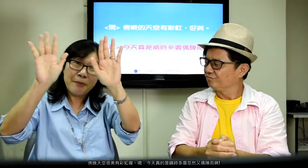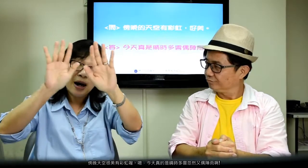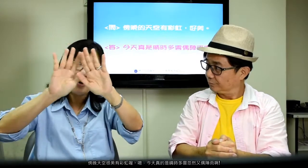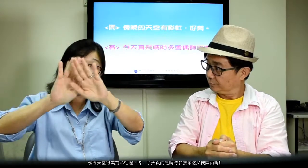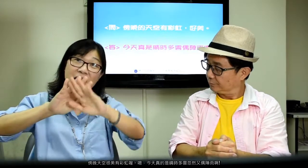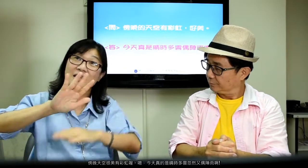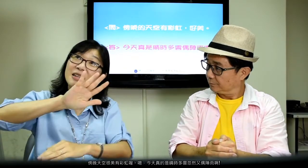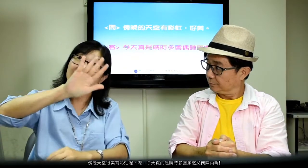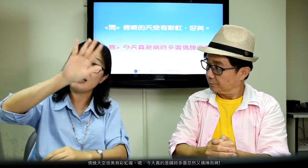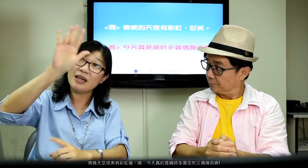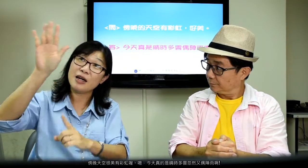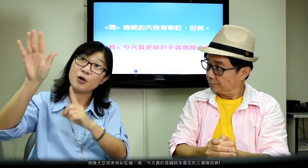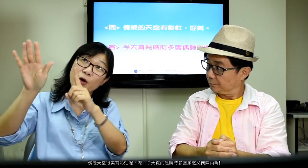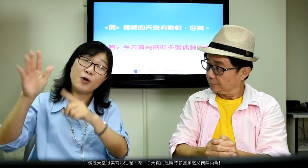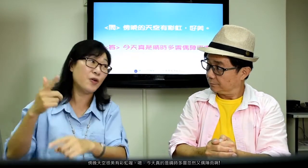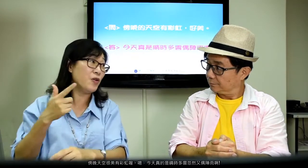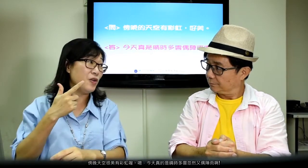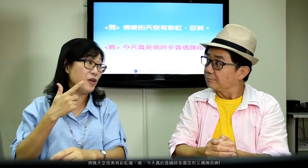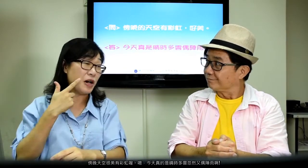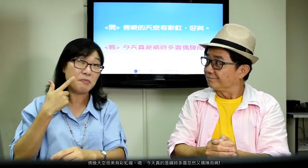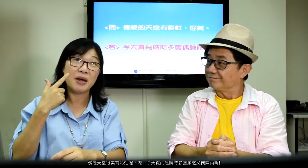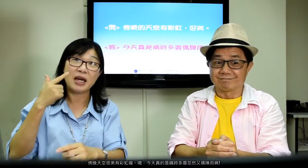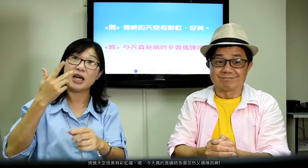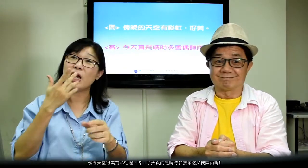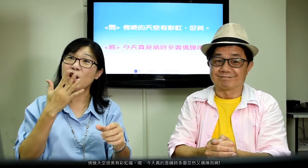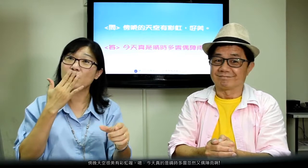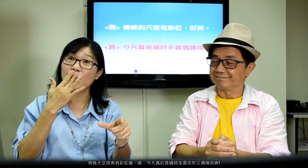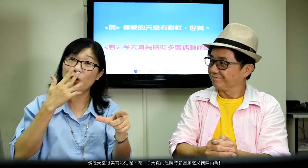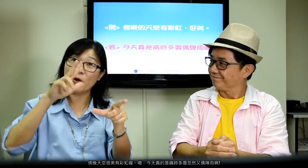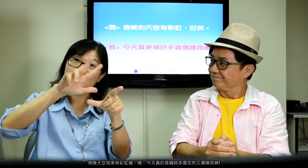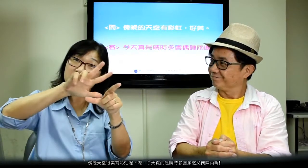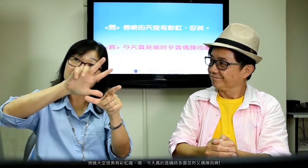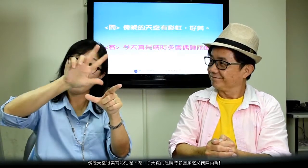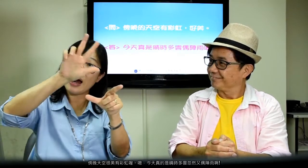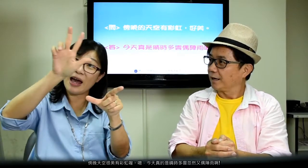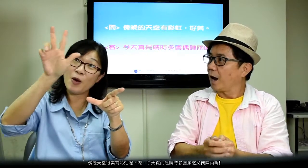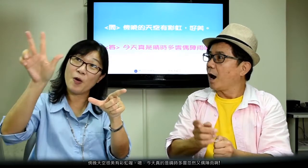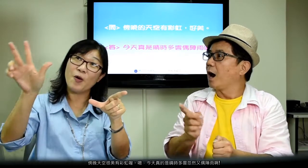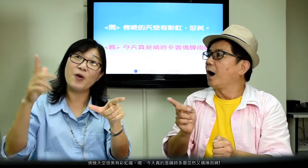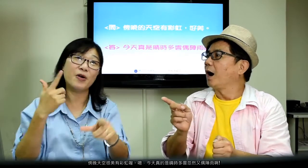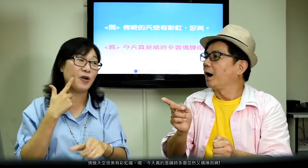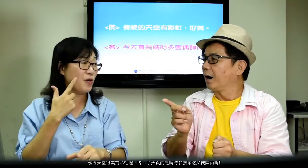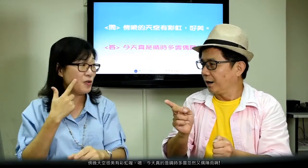了。傍晚天空很美，有彩虹哦。